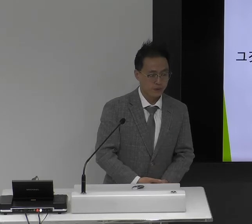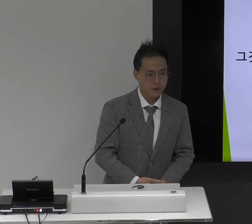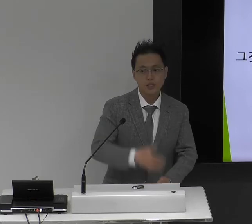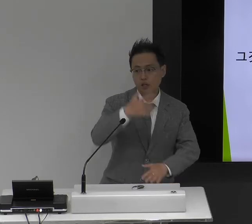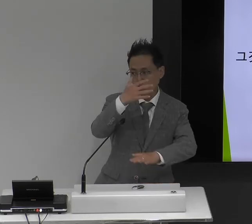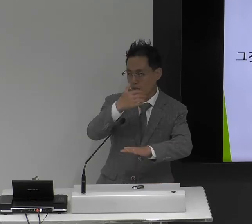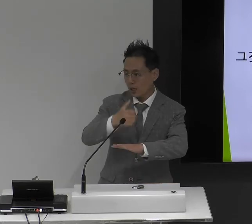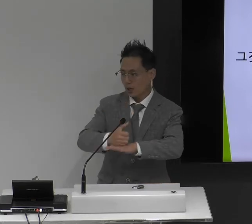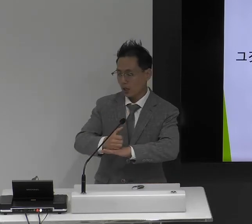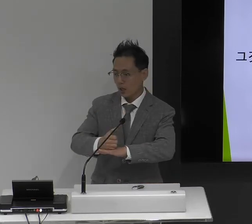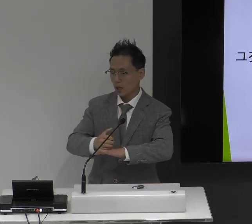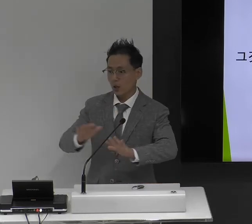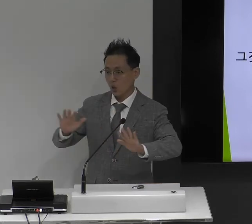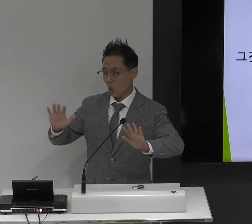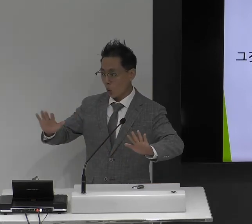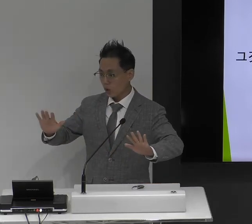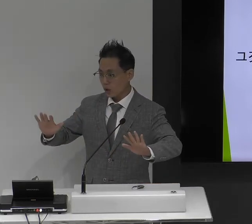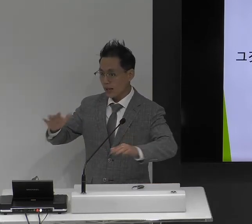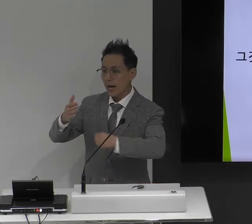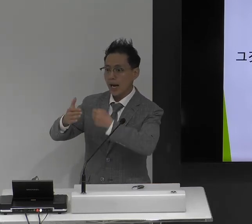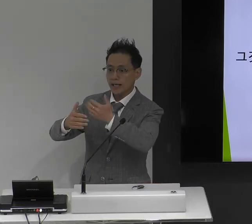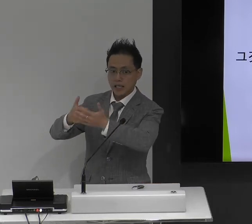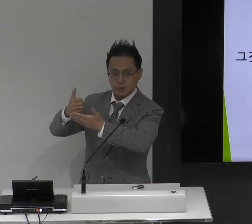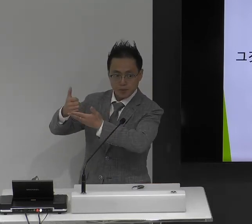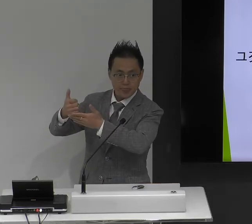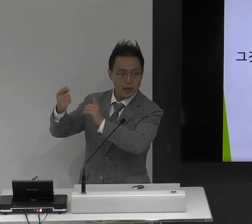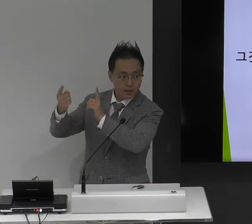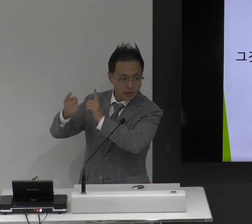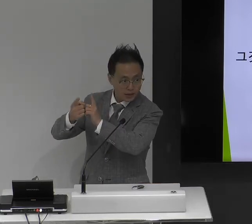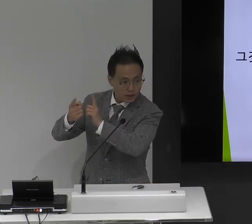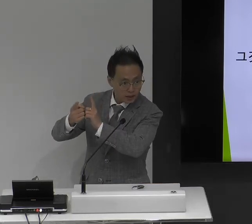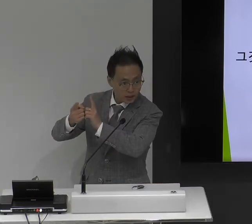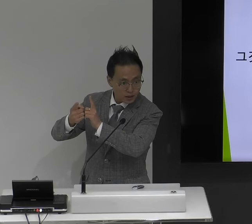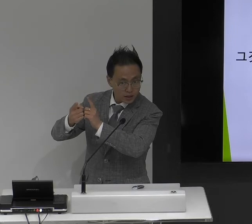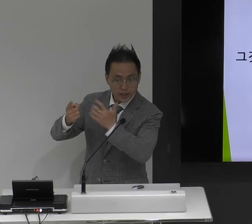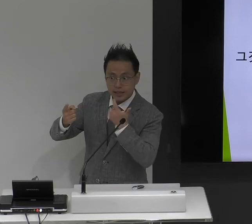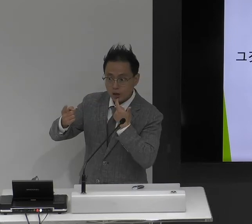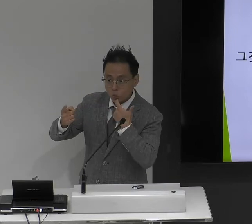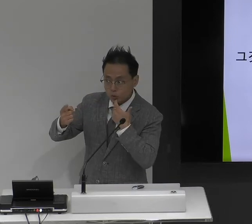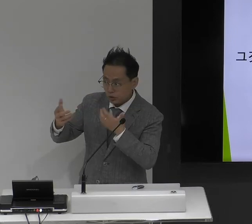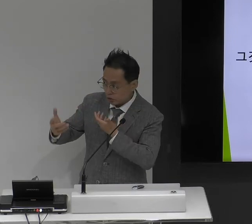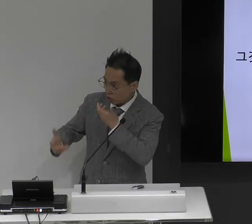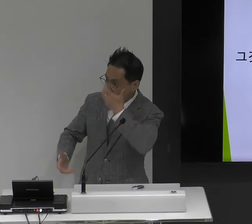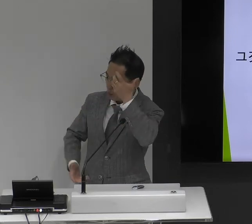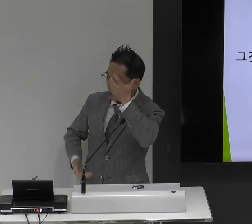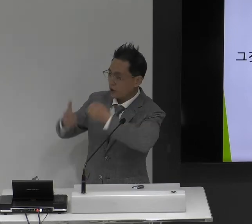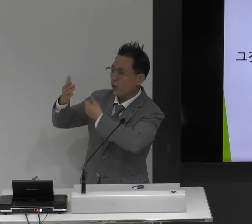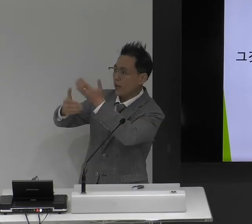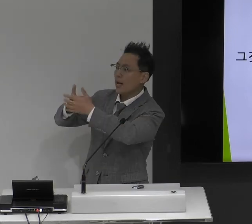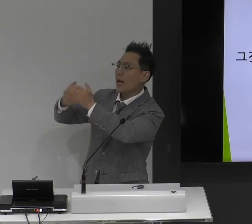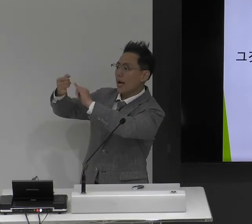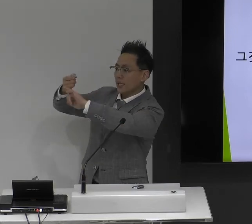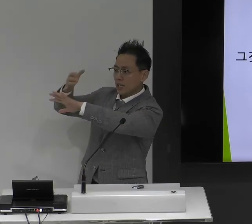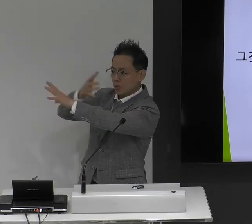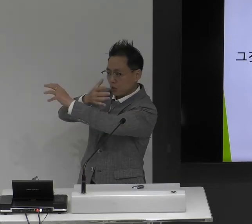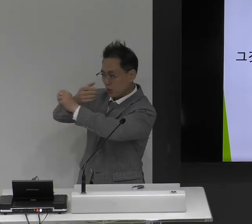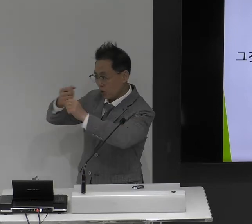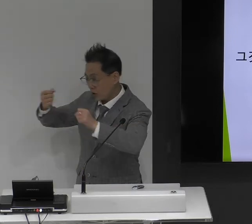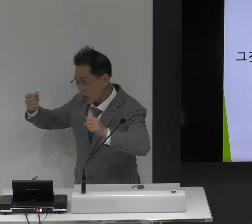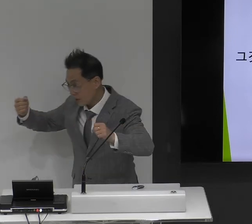그 결과 오늘 하나님을 만난 야곱은 꿈속에서 하나님으로부터 언약을 받습니다.